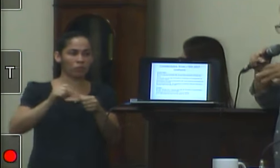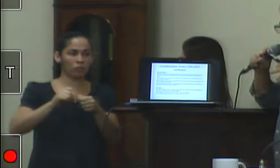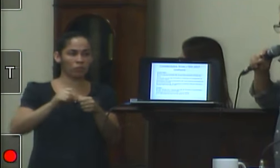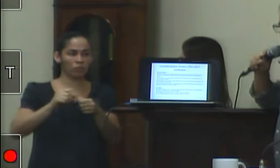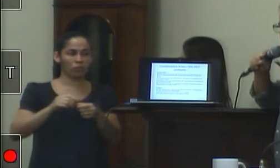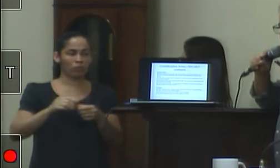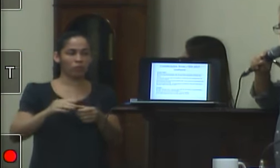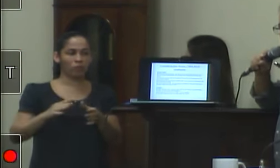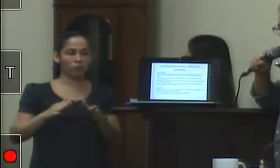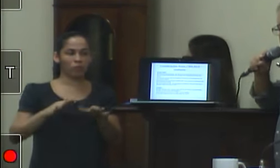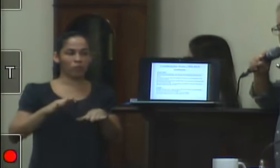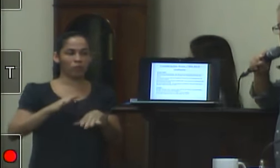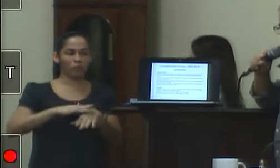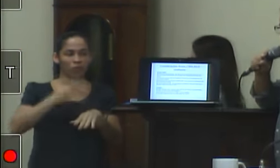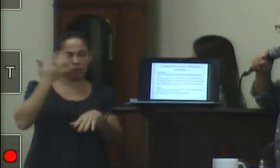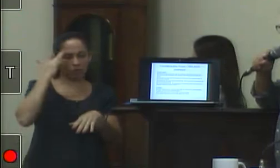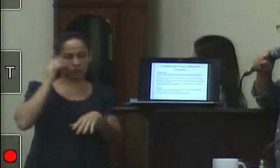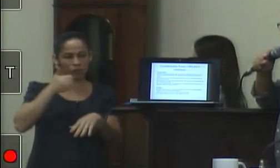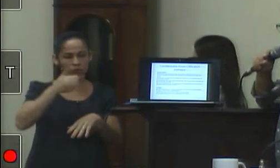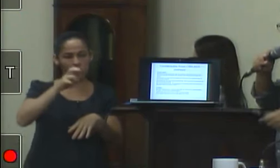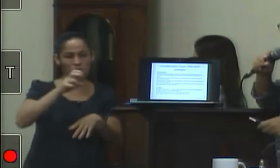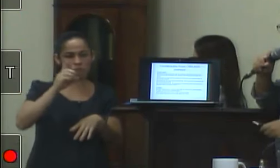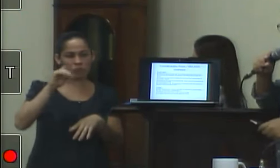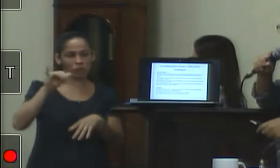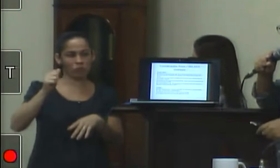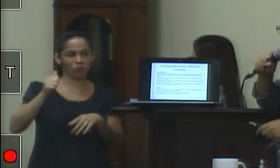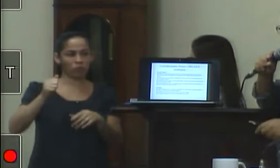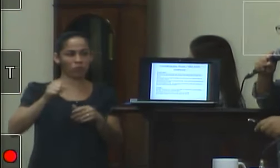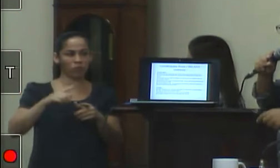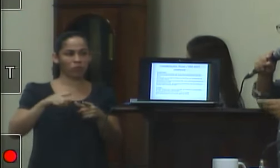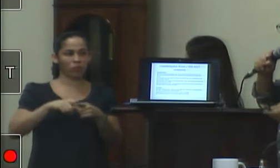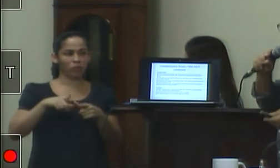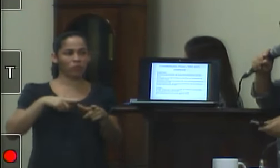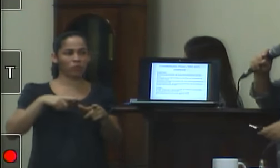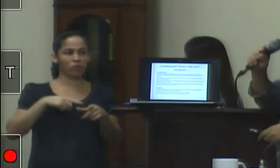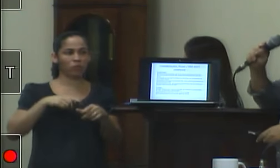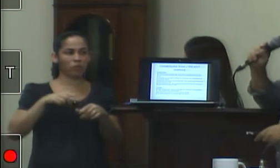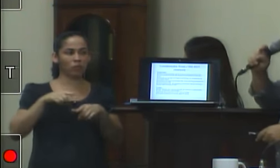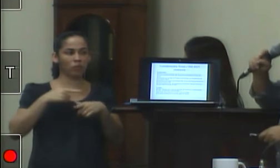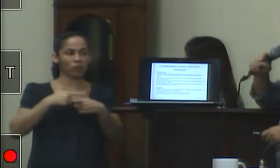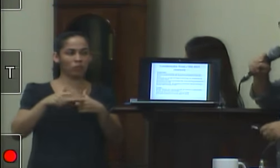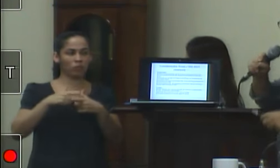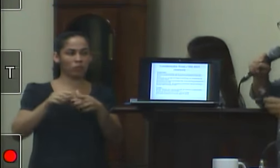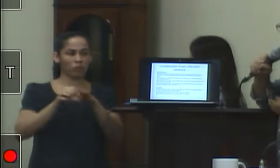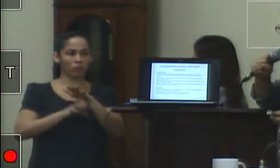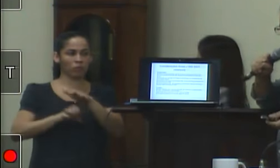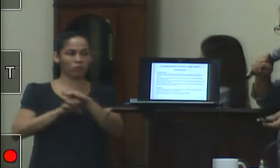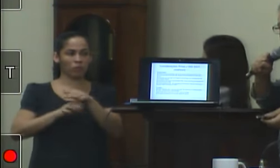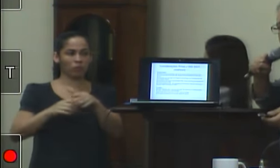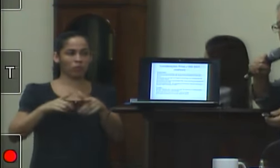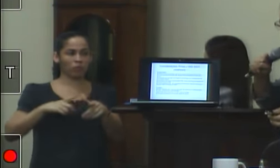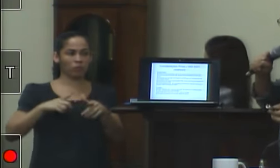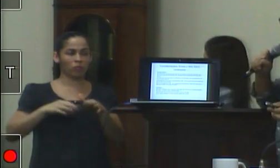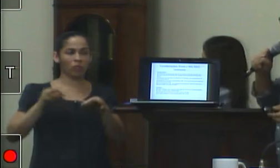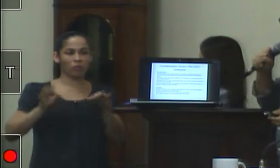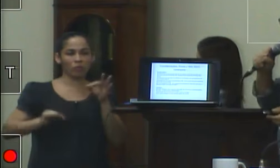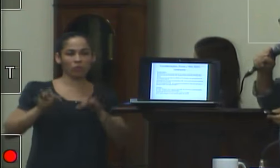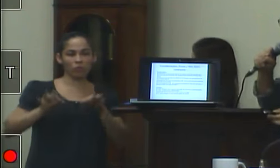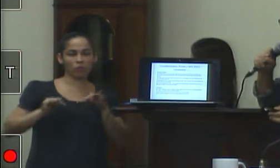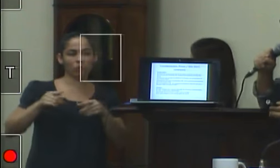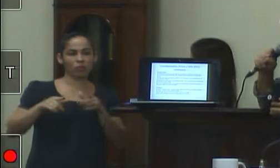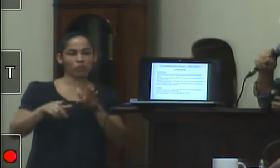nos últimos 15 dias teve um problema com a empresa, né, ela recebeu uma notificação judicial